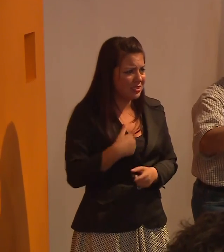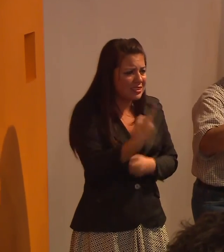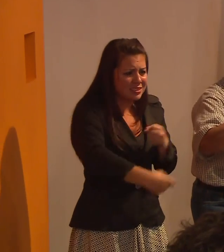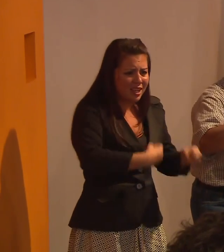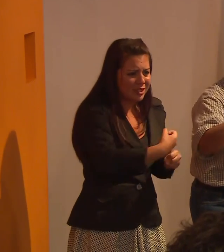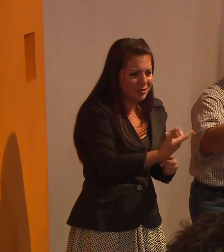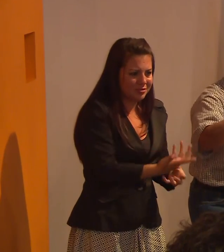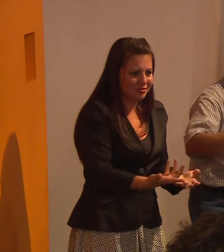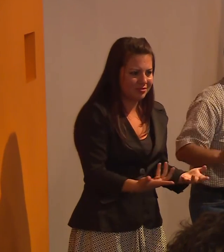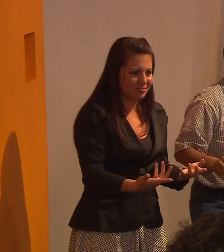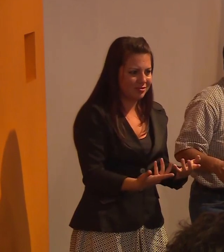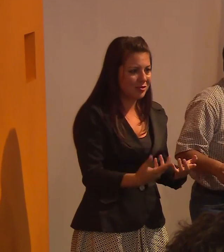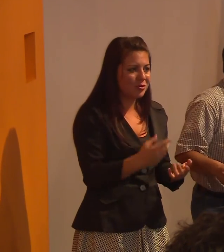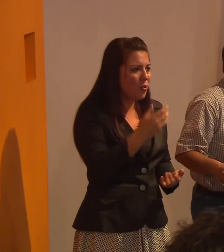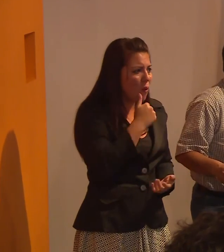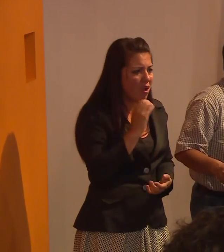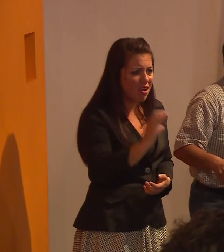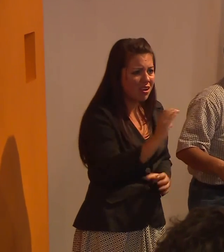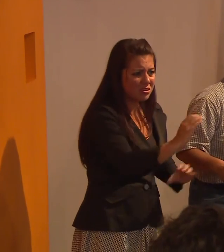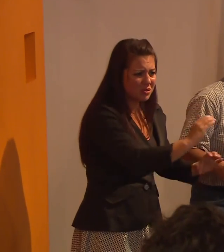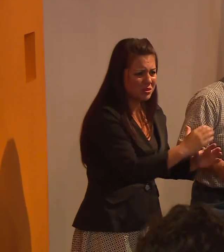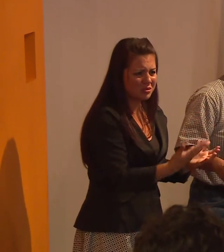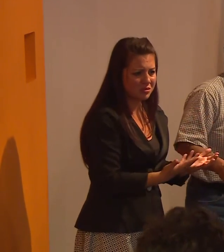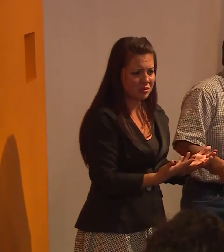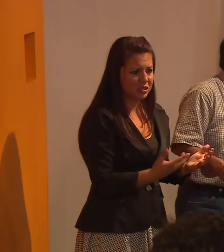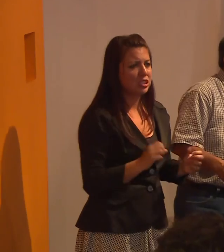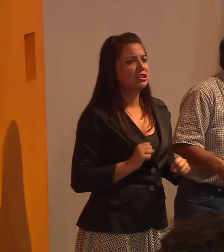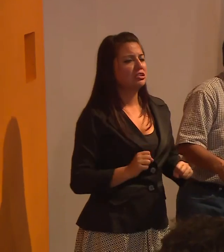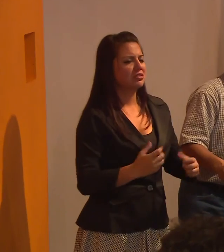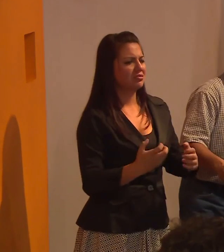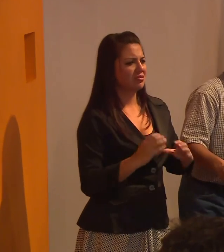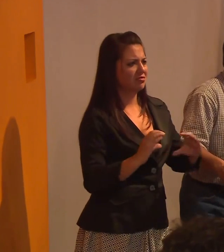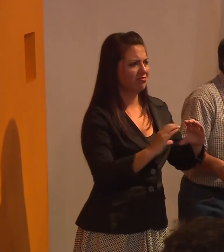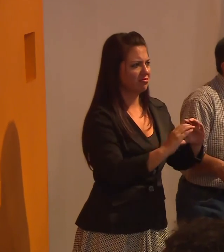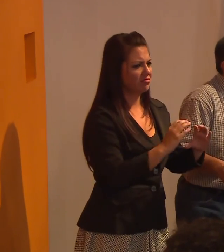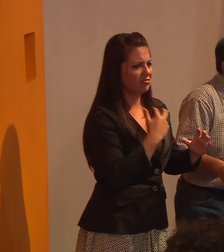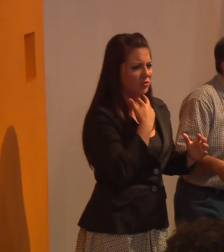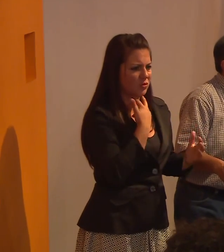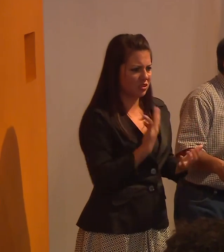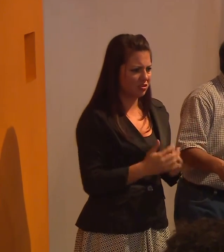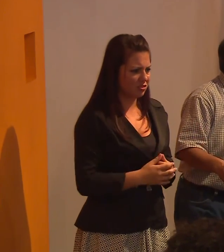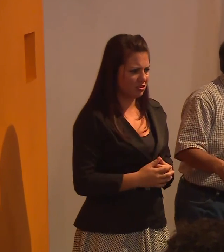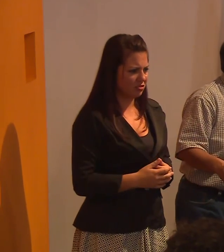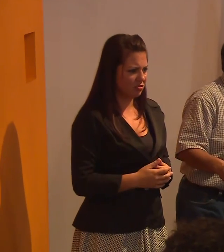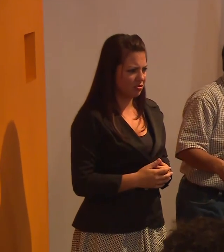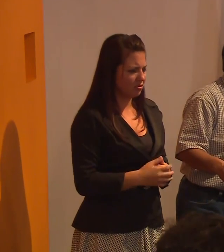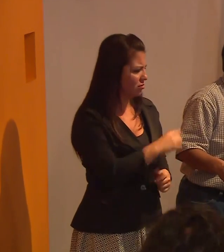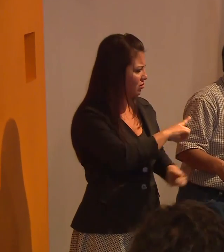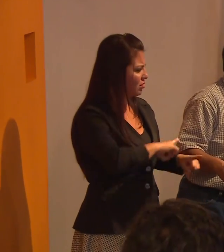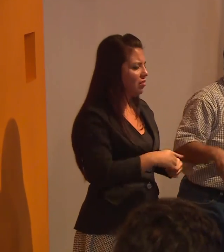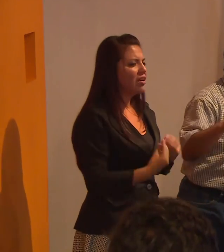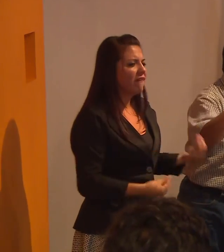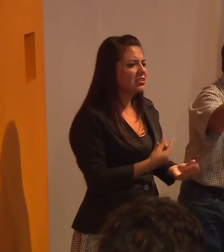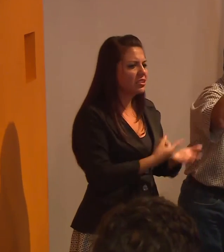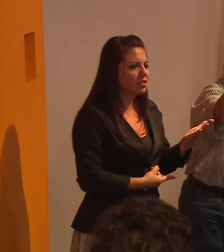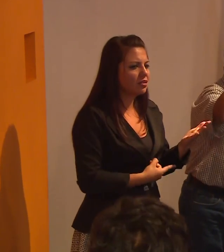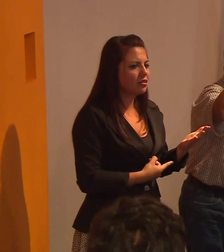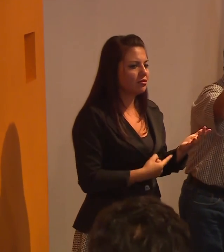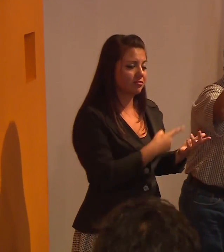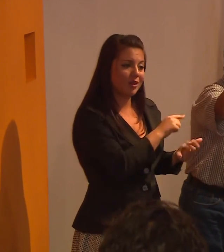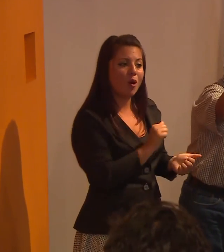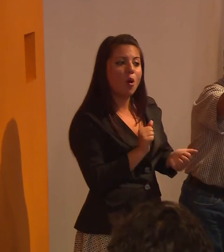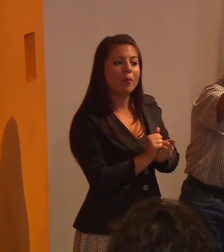los recursos de la nómina. Y ante eso, ¿qué tiene que hacer la administración? Yo le digo, acompañarnos en